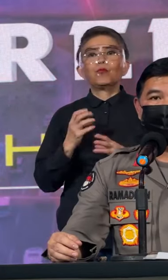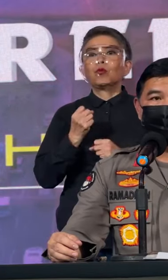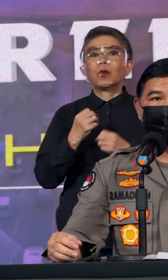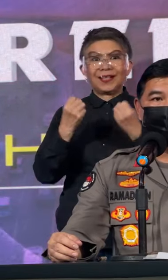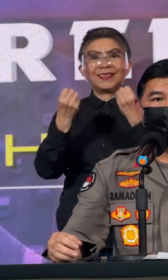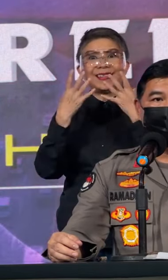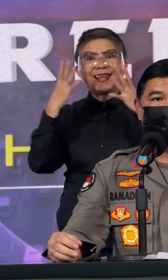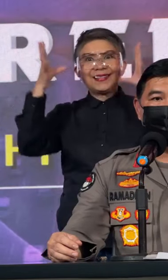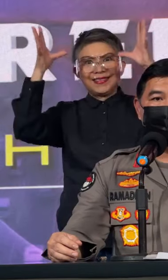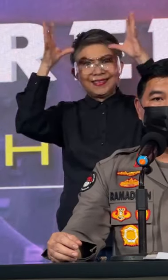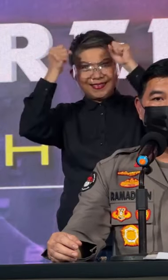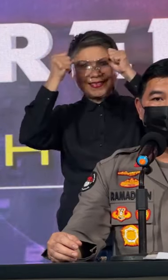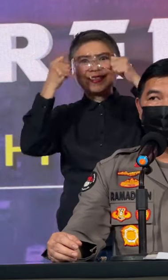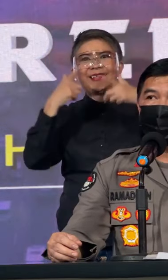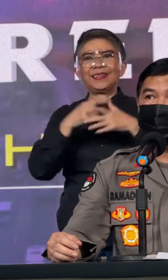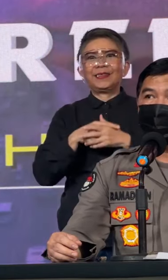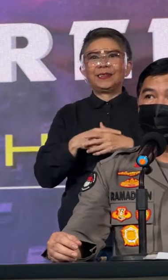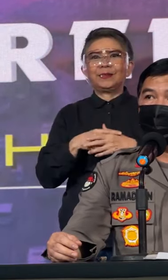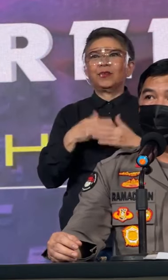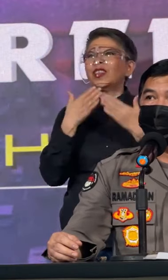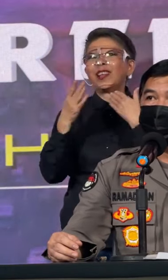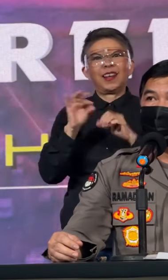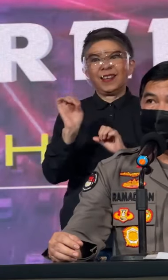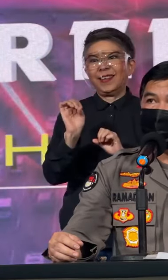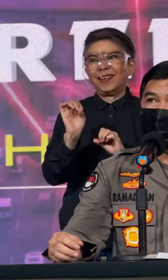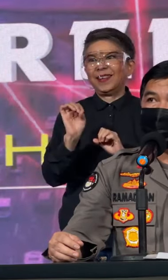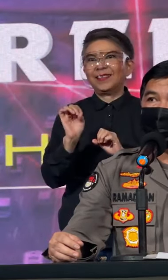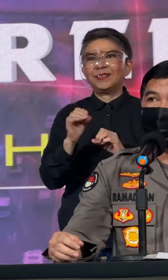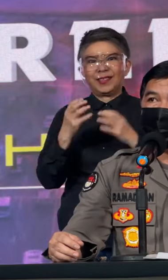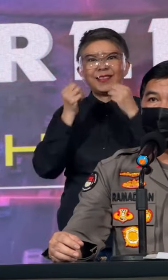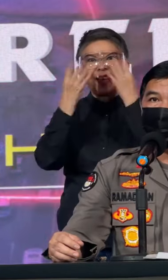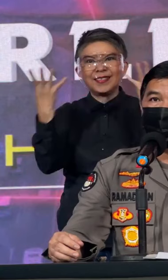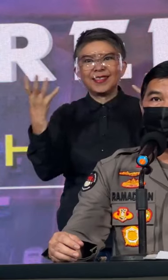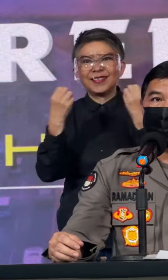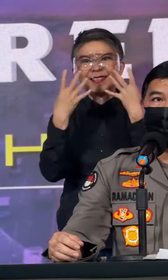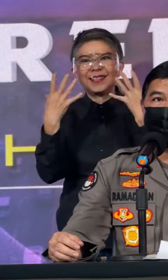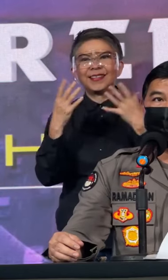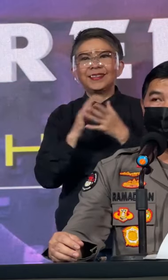Mudah-mudahan jelas sehingga nggak perlu ditanya lagi. Jelas ya?